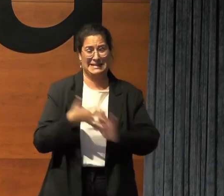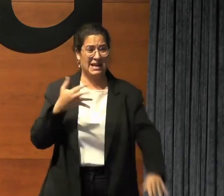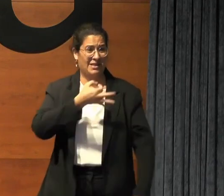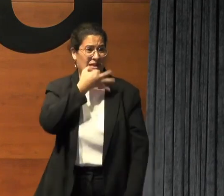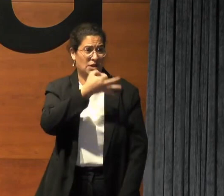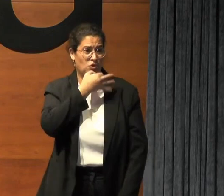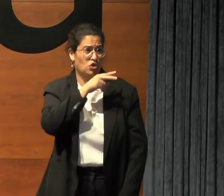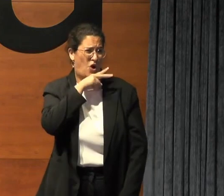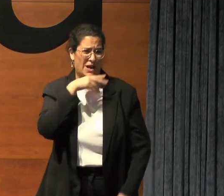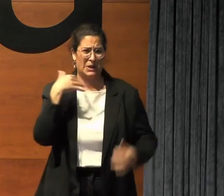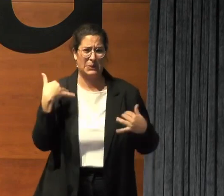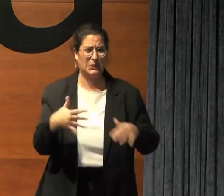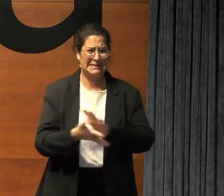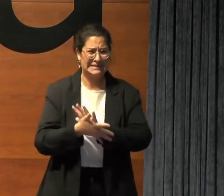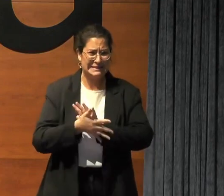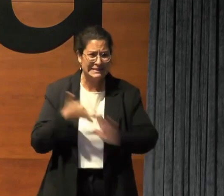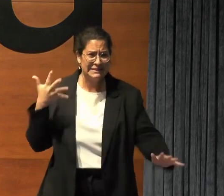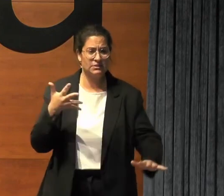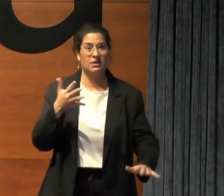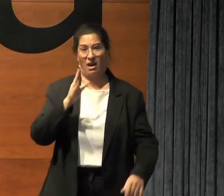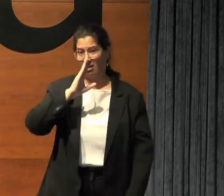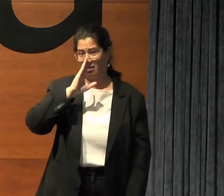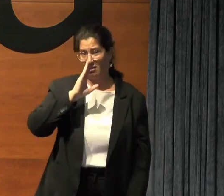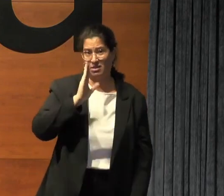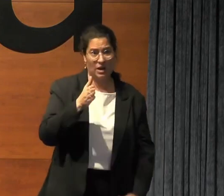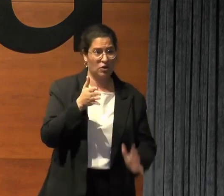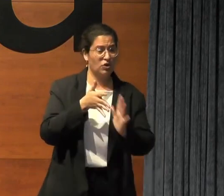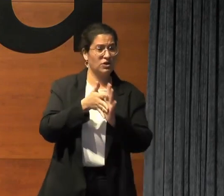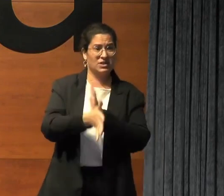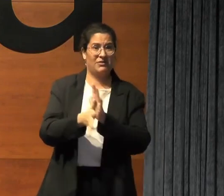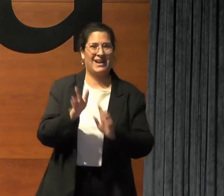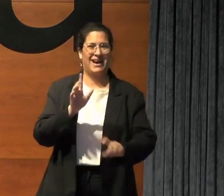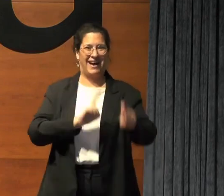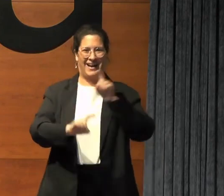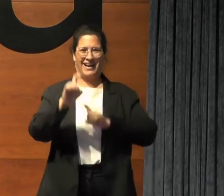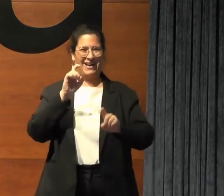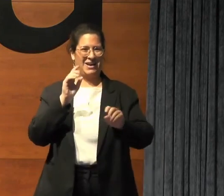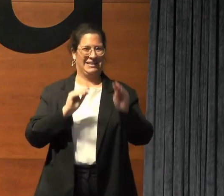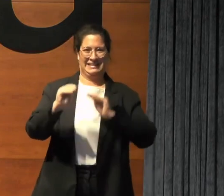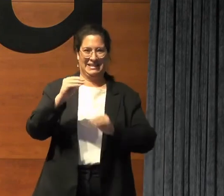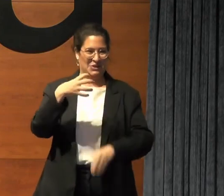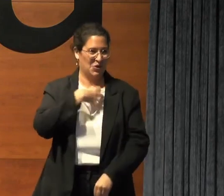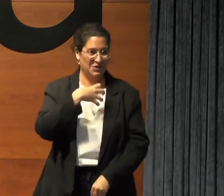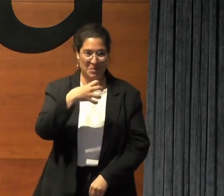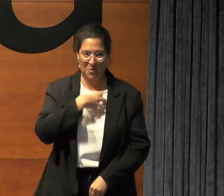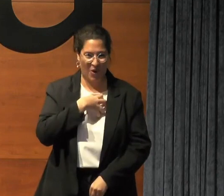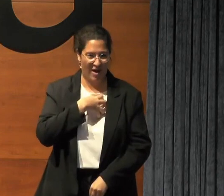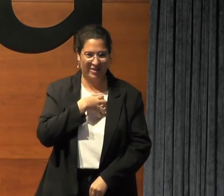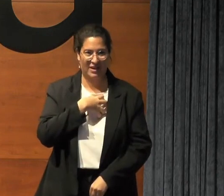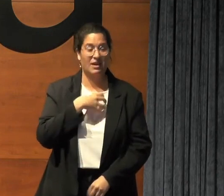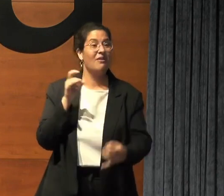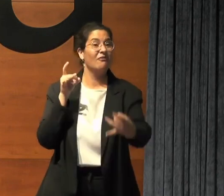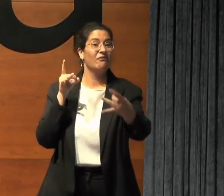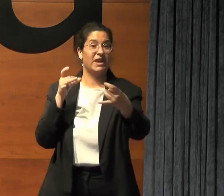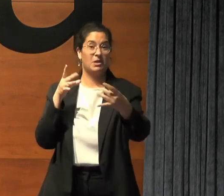en un contexto en directo, la velocidad en la que se producen los mensajes, de manera directa, no hay